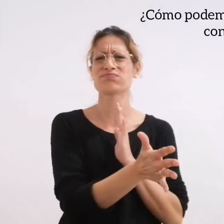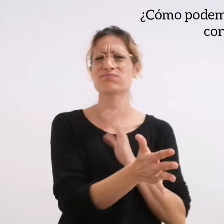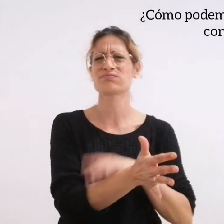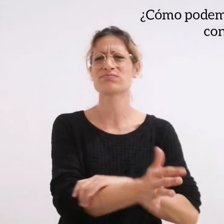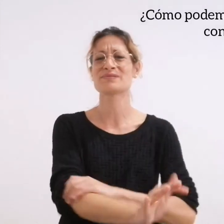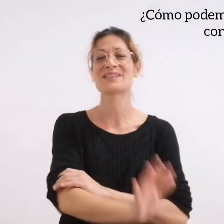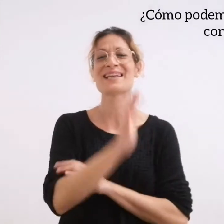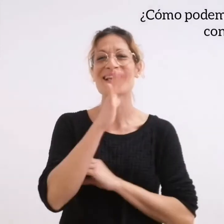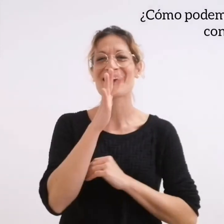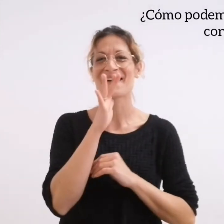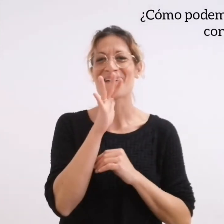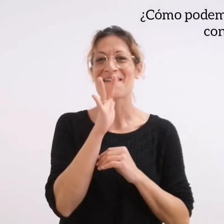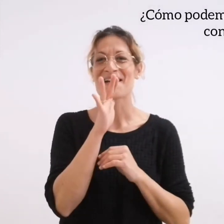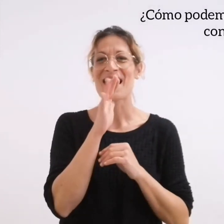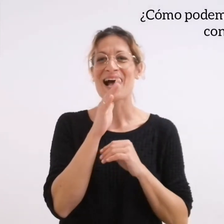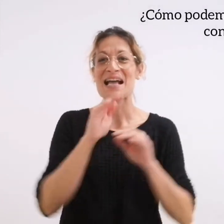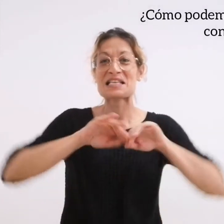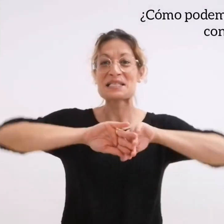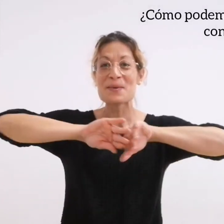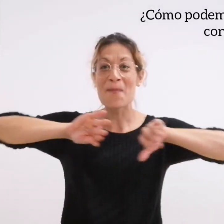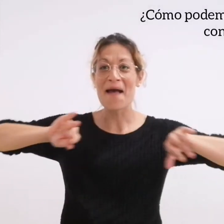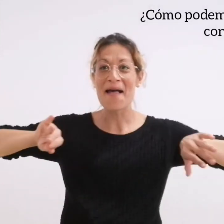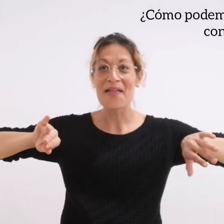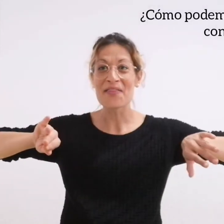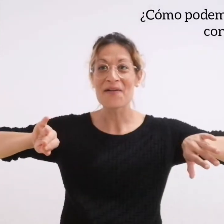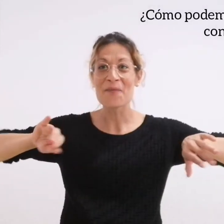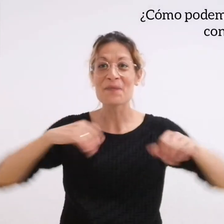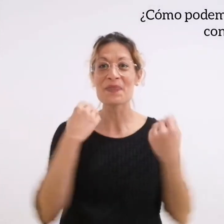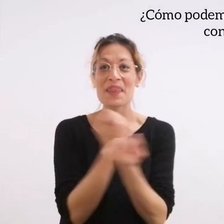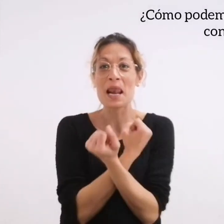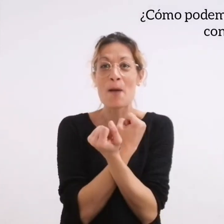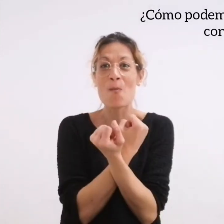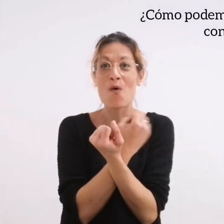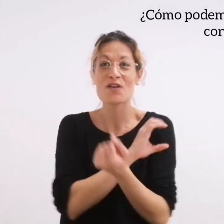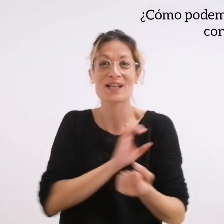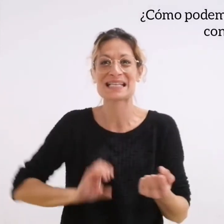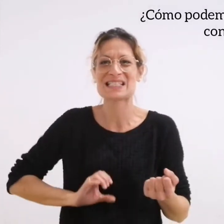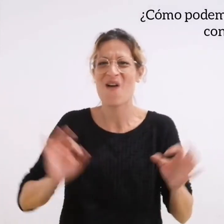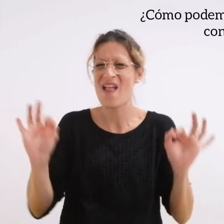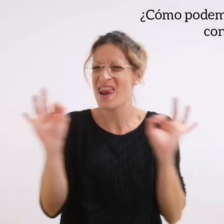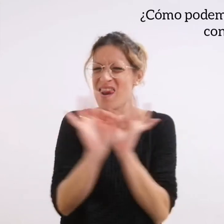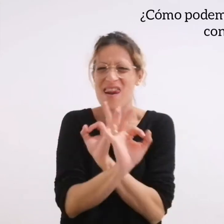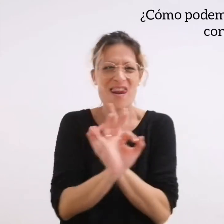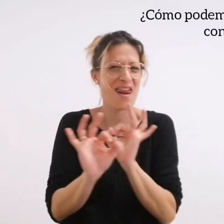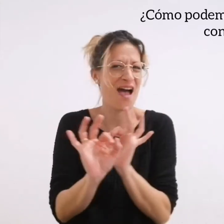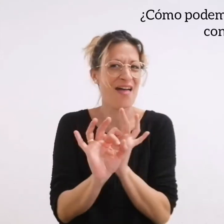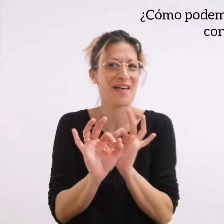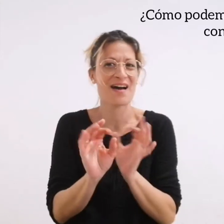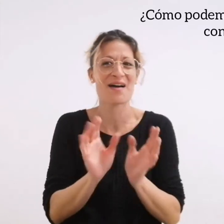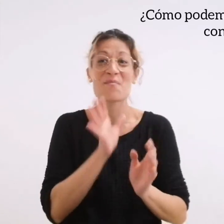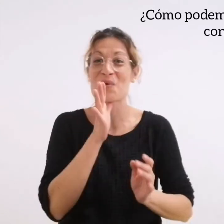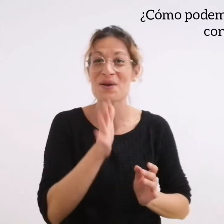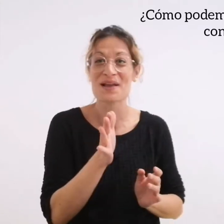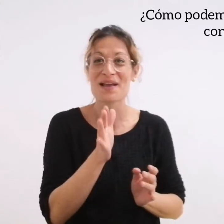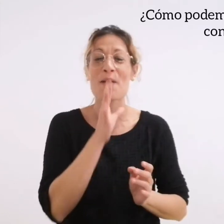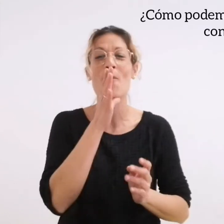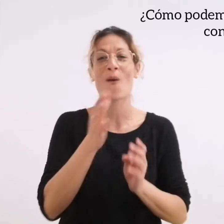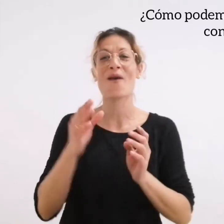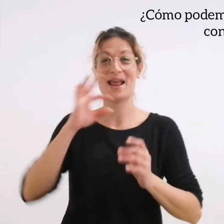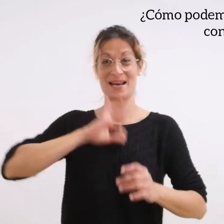mano y nada nos separará del amor de Cristo. ¿Por qué? Porque el Espíritu Santo, como he dicho antes, desde